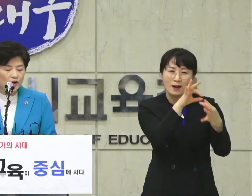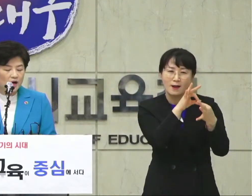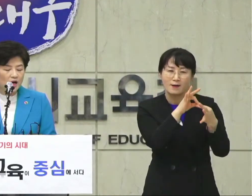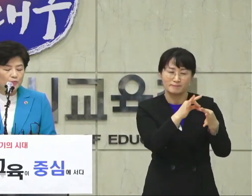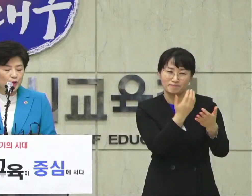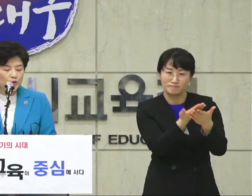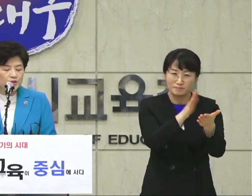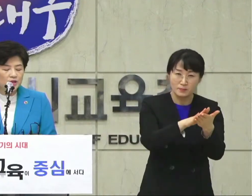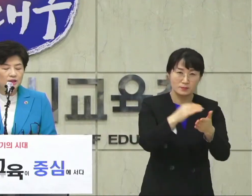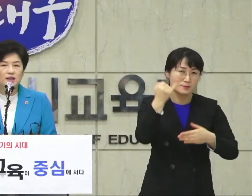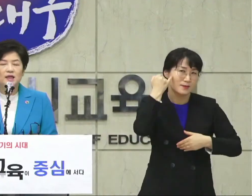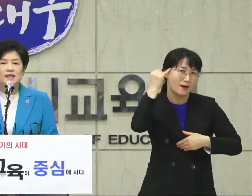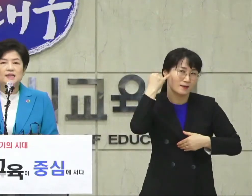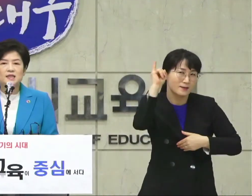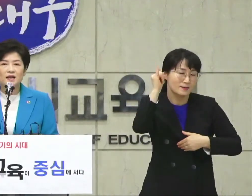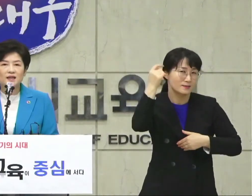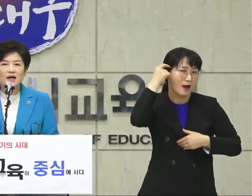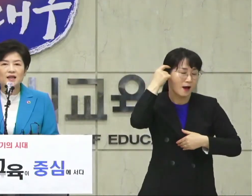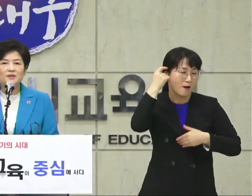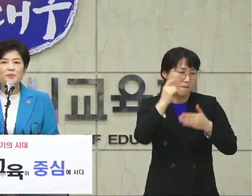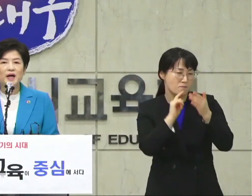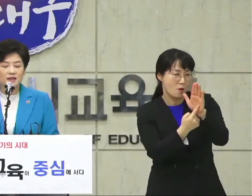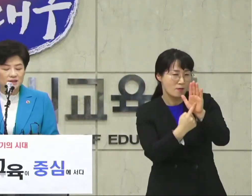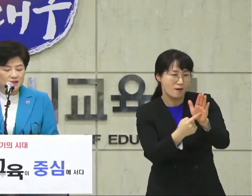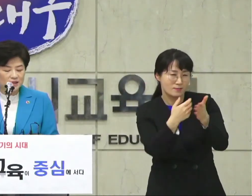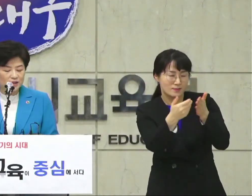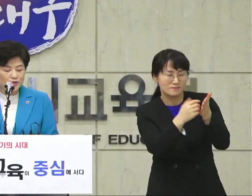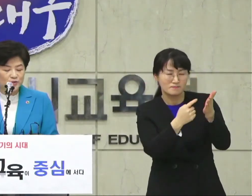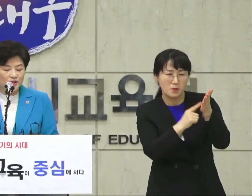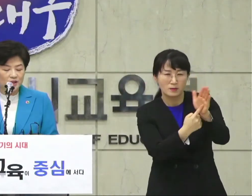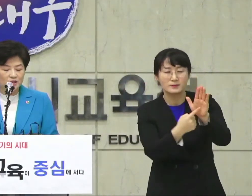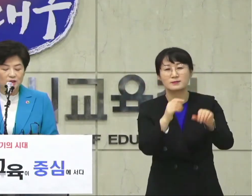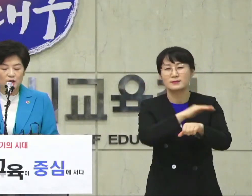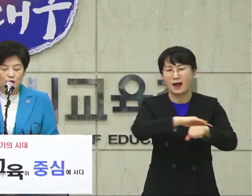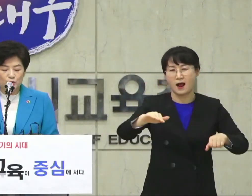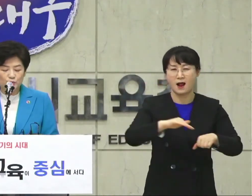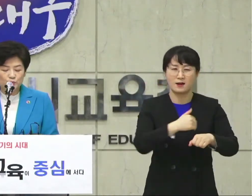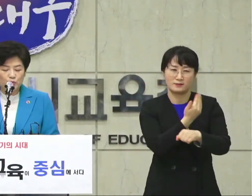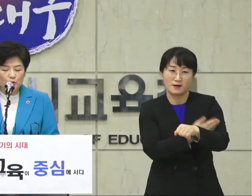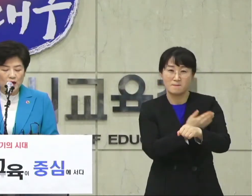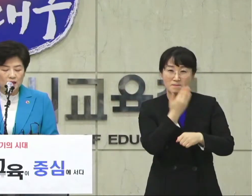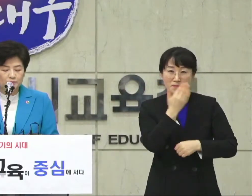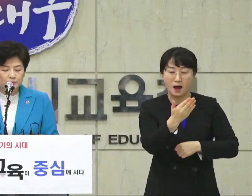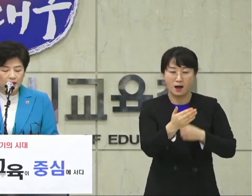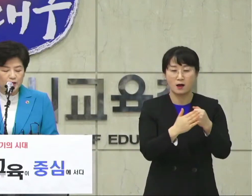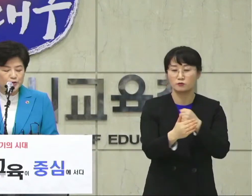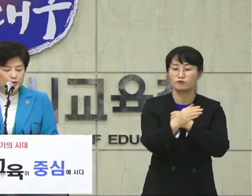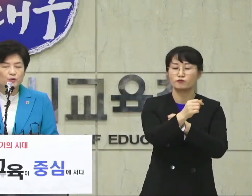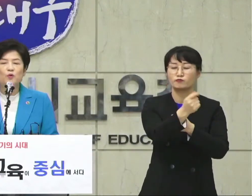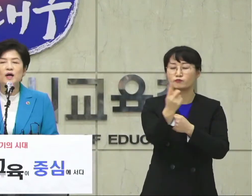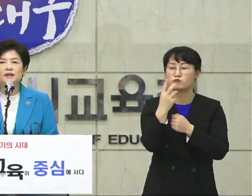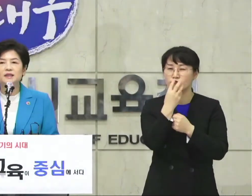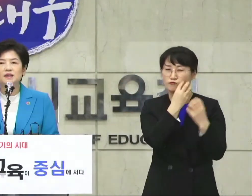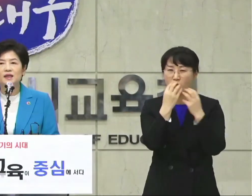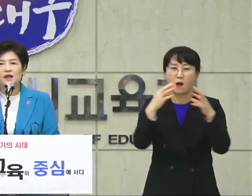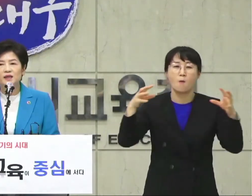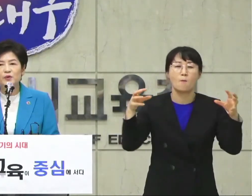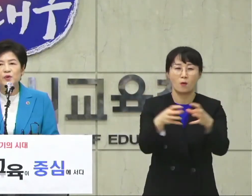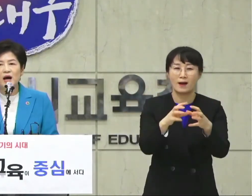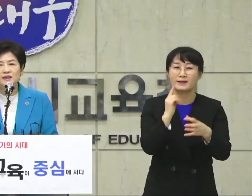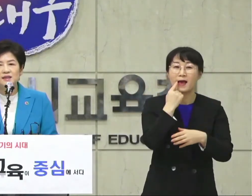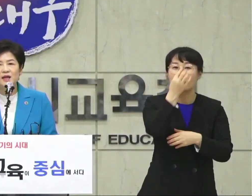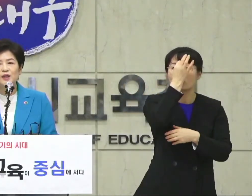창의적 사고력과 표현력을 최대한 발현시킬 수 있는 융복합 예술